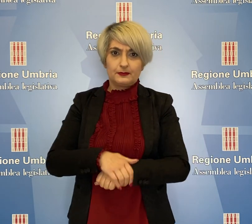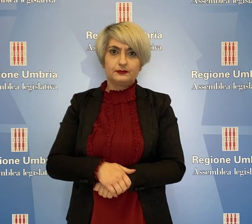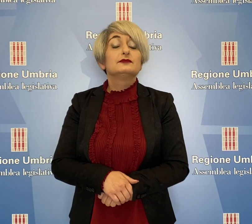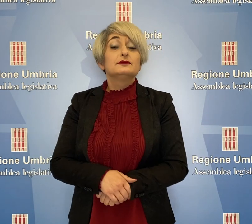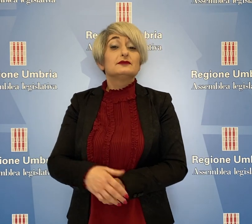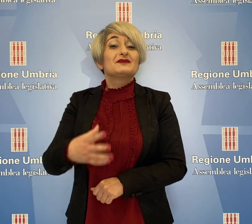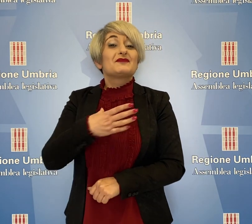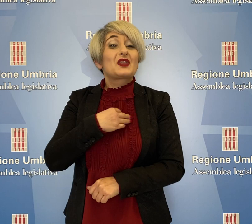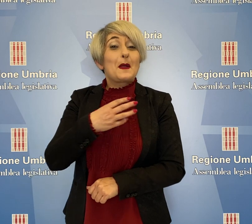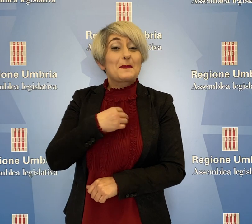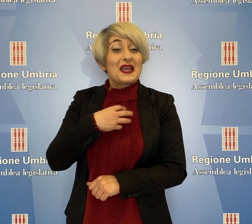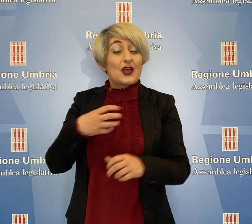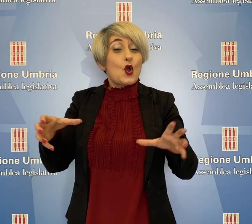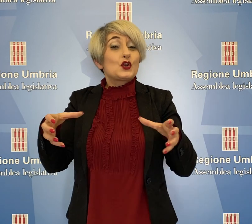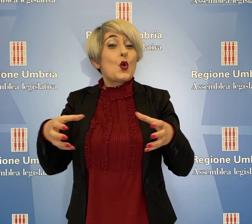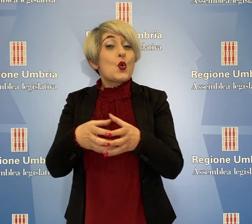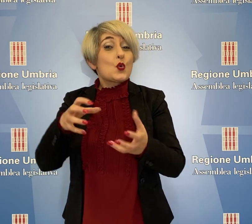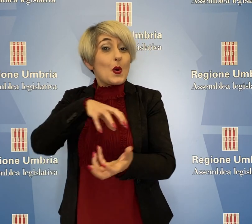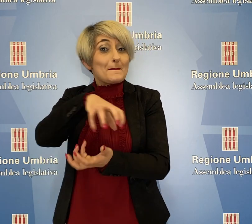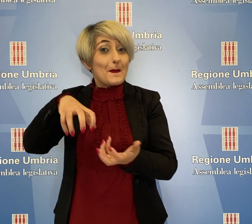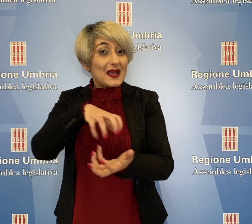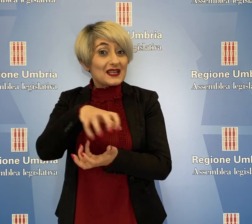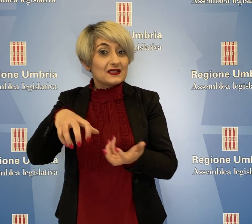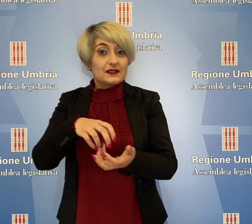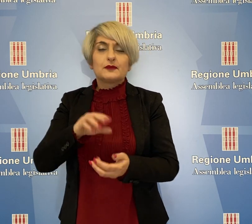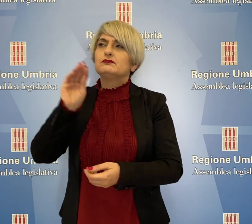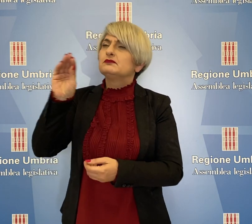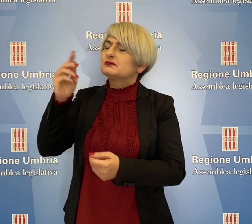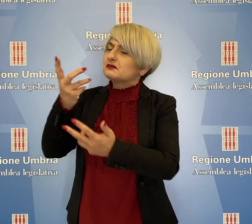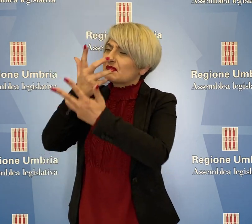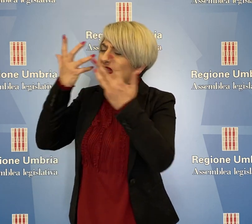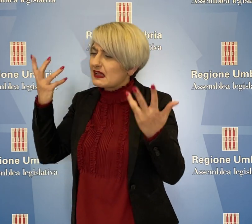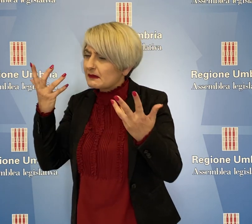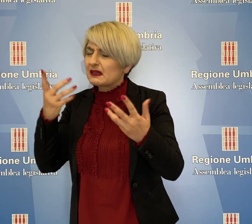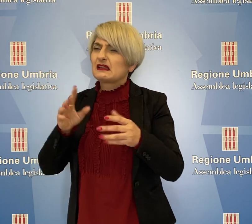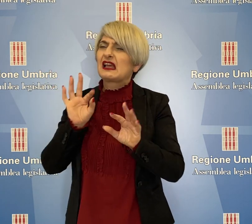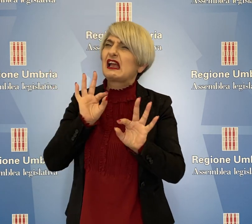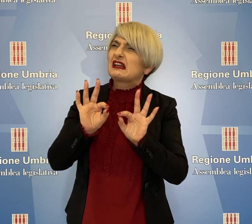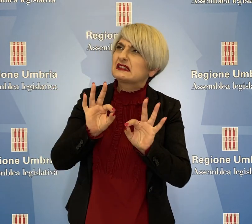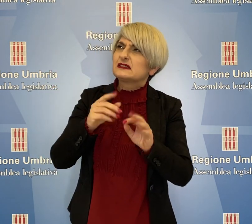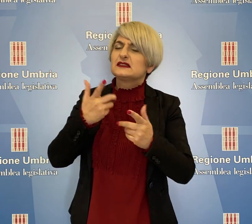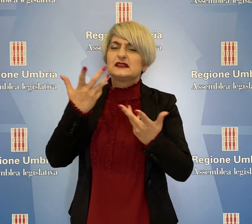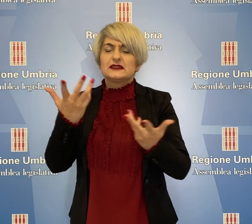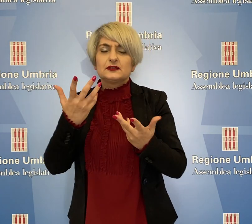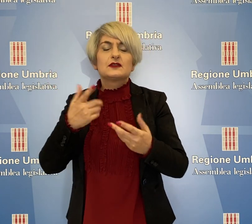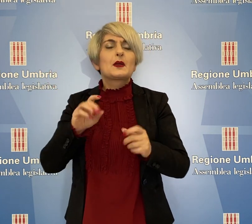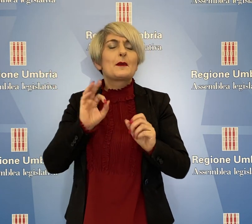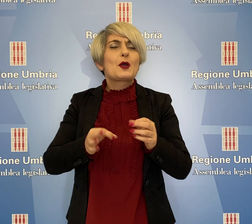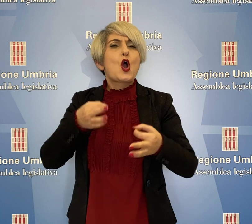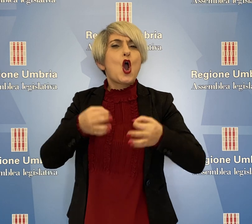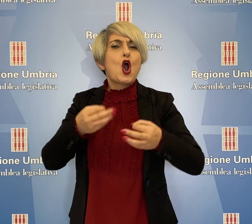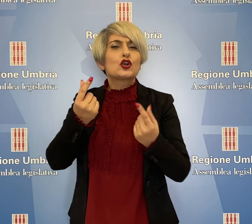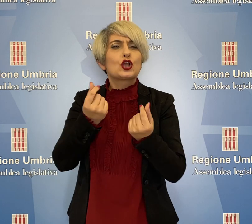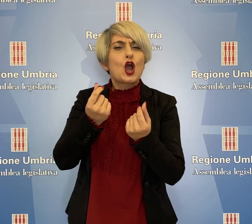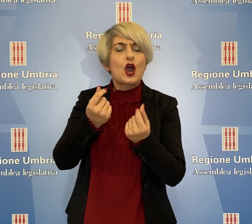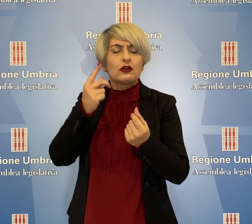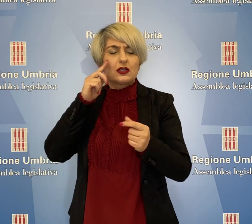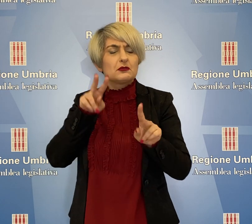vincenzo bianconi del gruppo misto ha chiesto chiarimenti sulle criticità rilevate dalla corte dei conti in merito